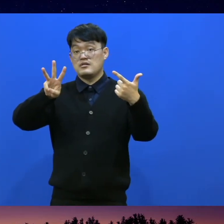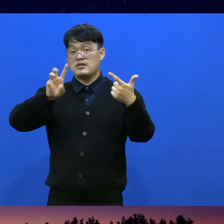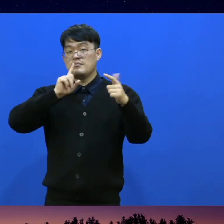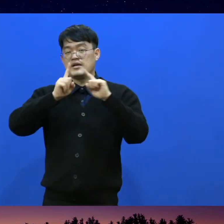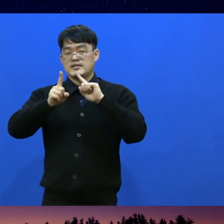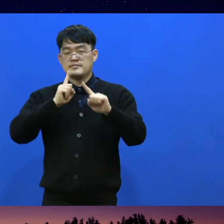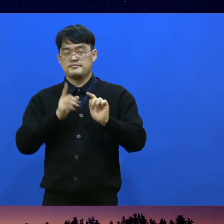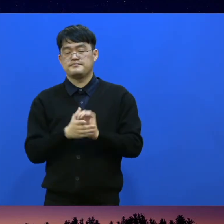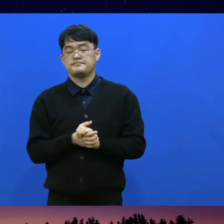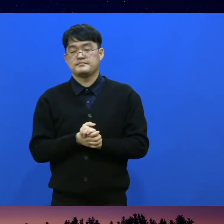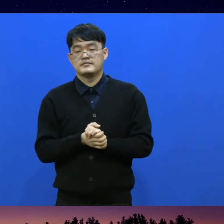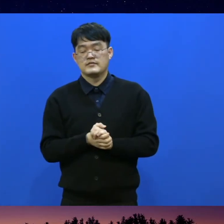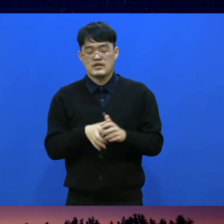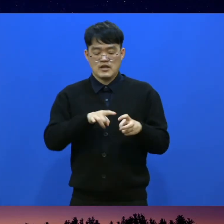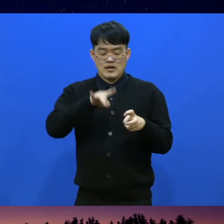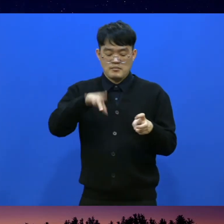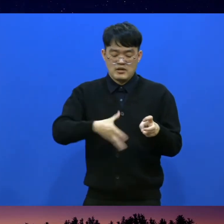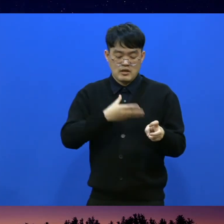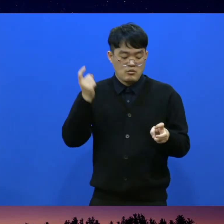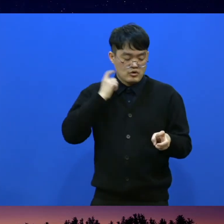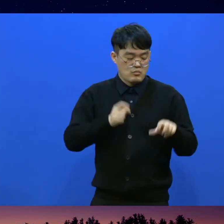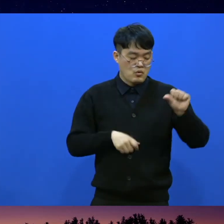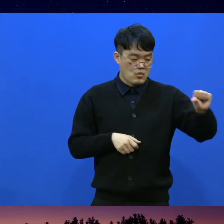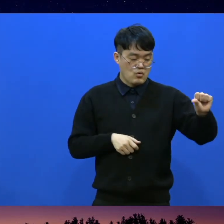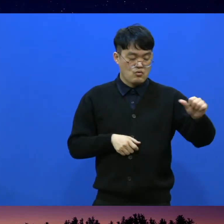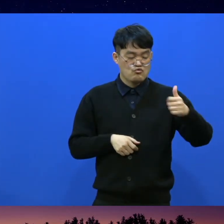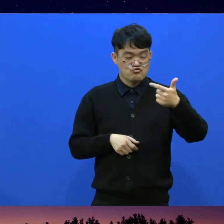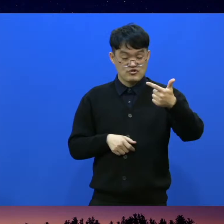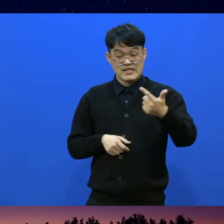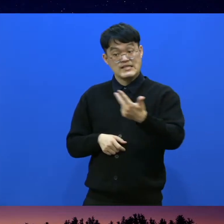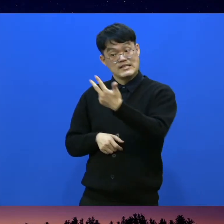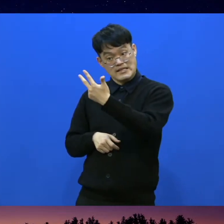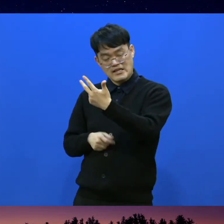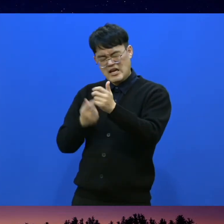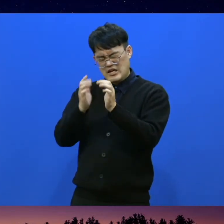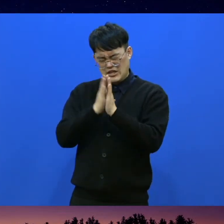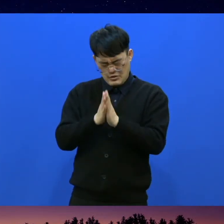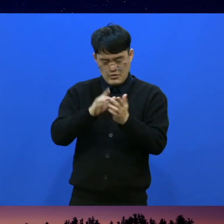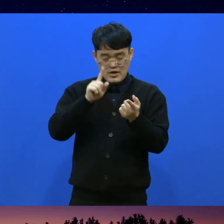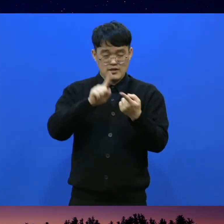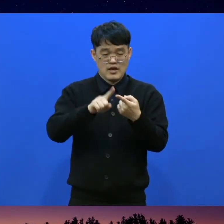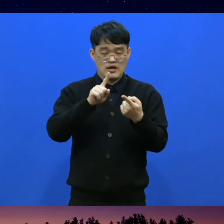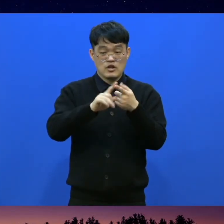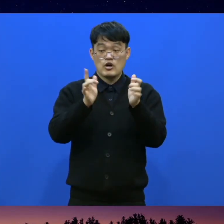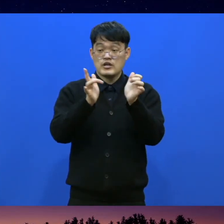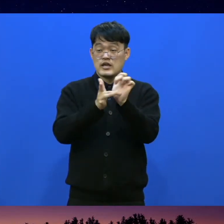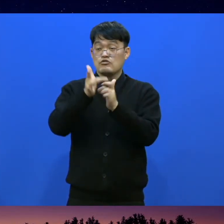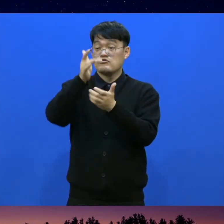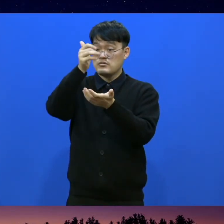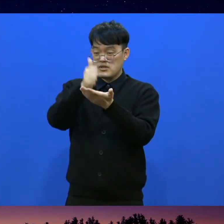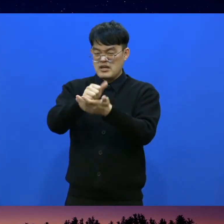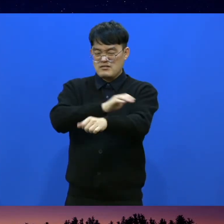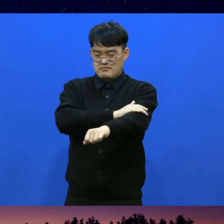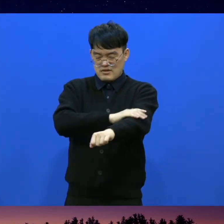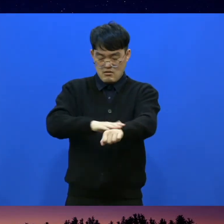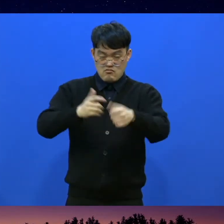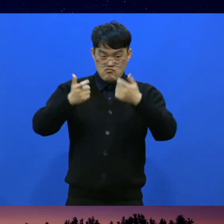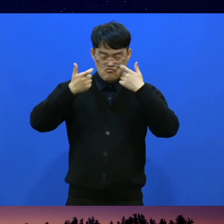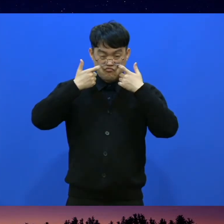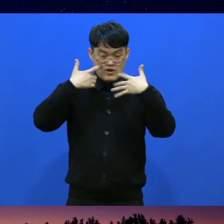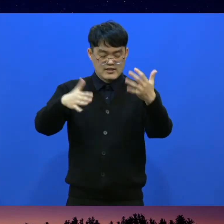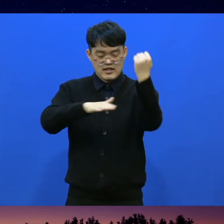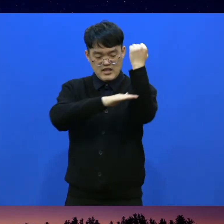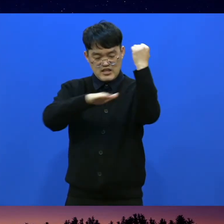이미 이 마태복음 5장과 6장 7장을 자세히 보면 기도에 대해서 예수님은 기가 막히게 가르쳐 주셨어요. 기준을